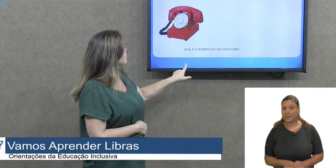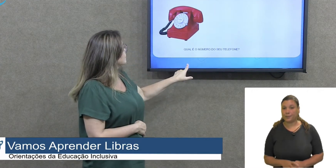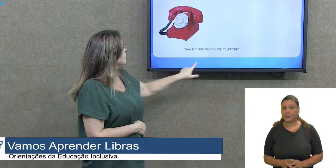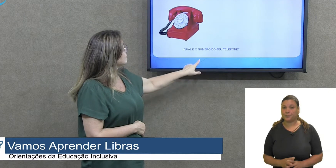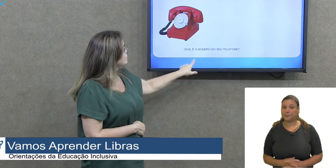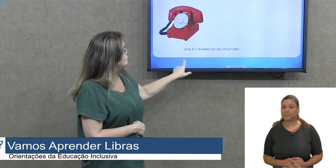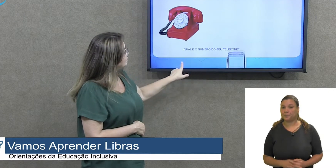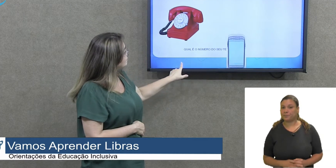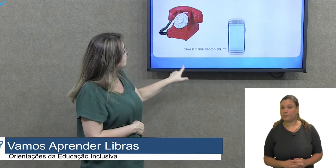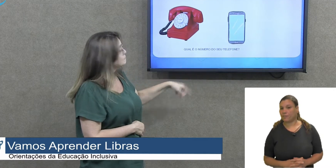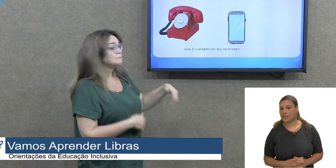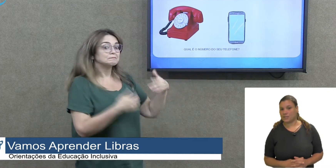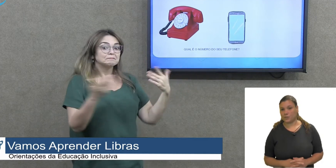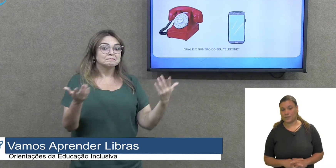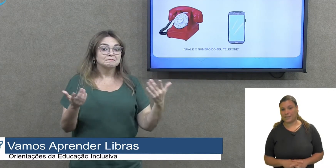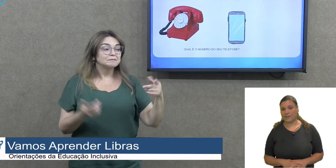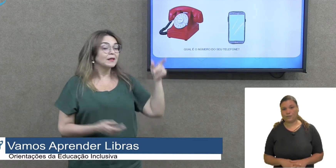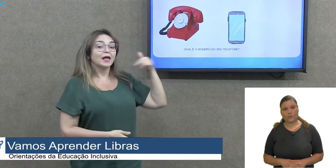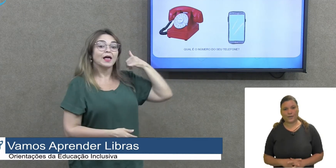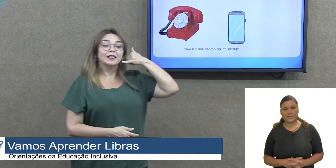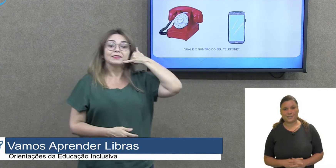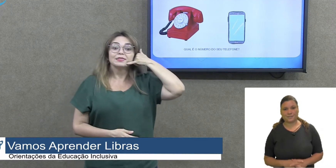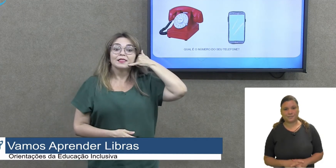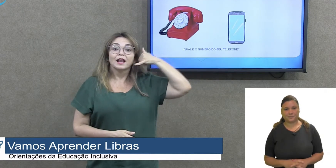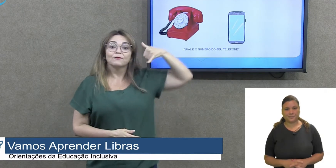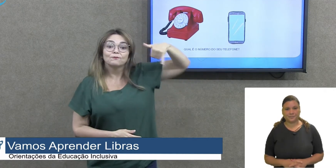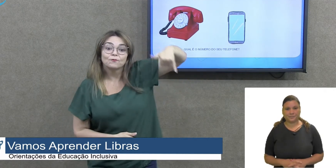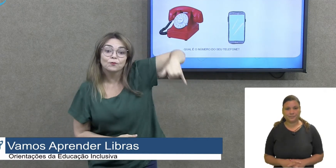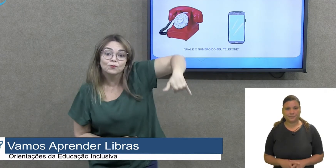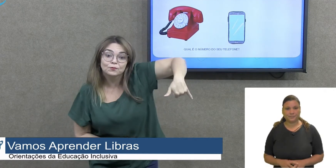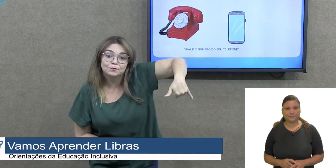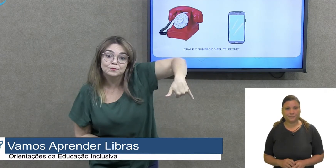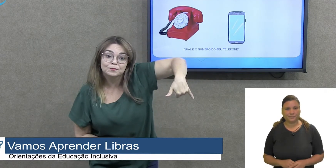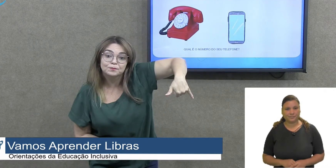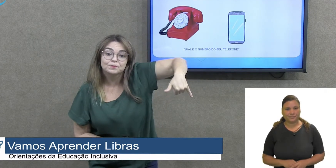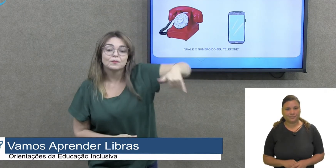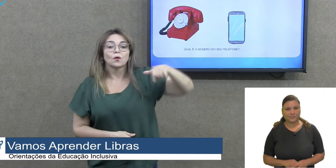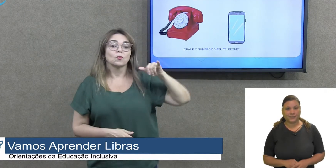Outro exemplo são os telefones.